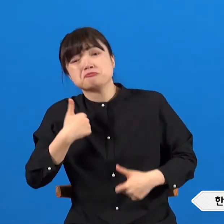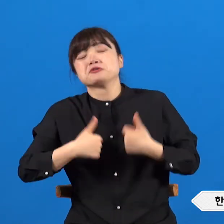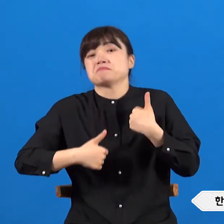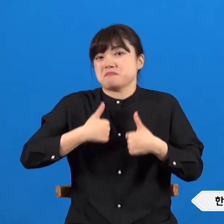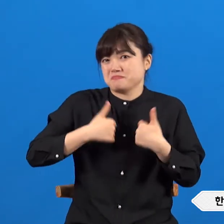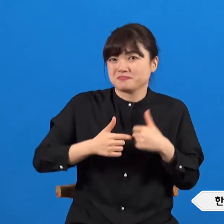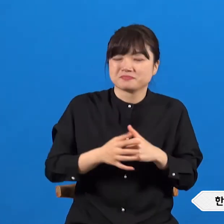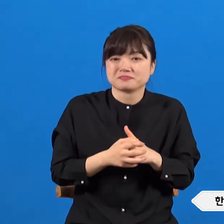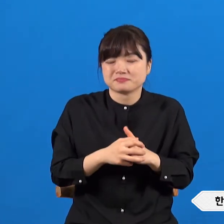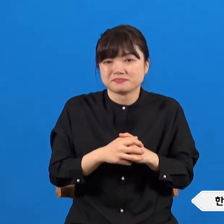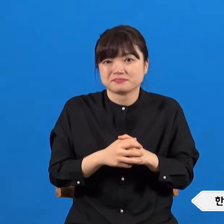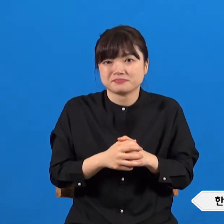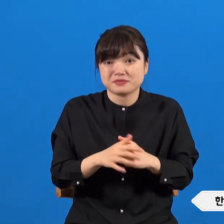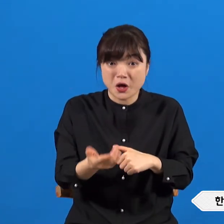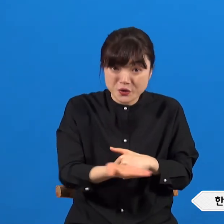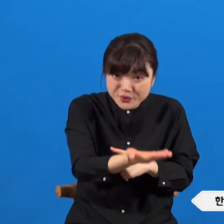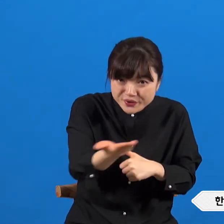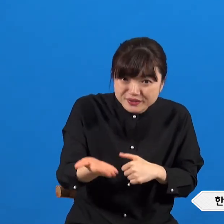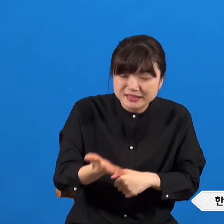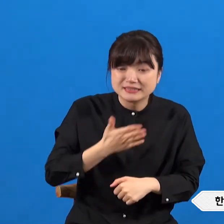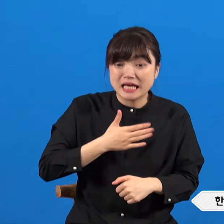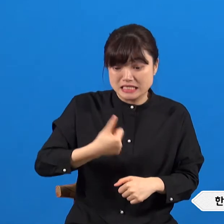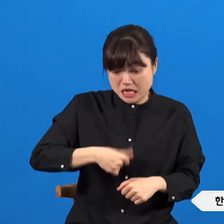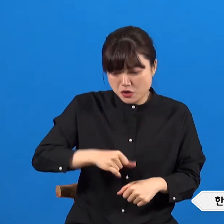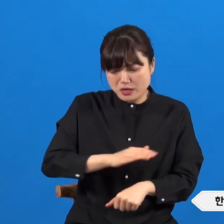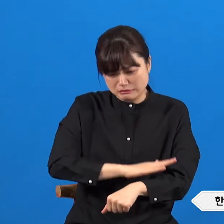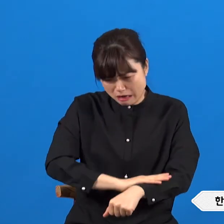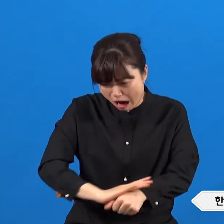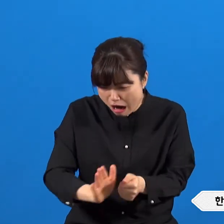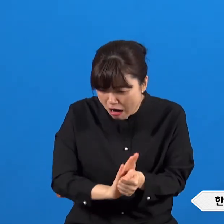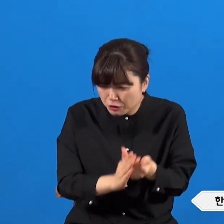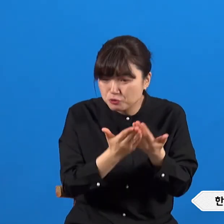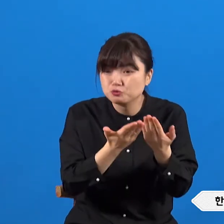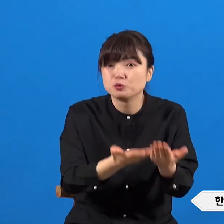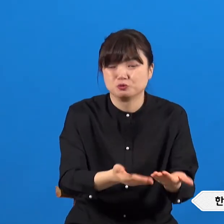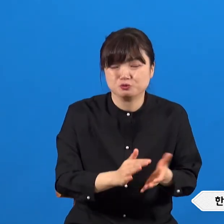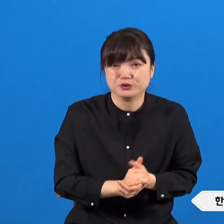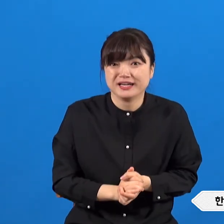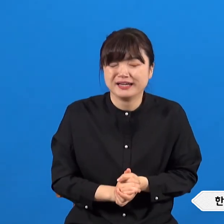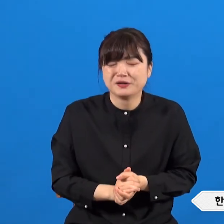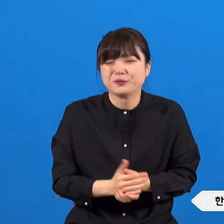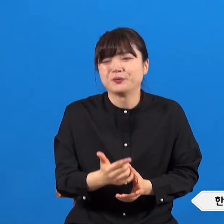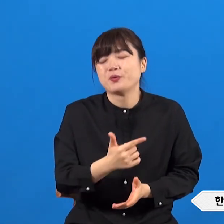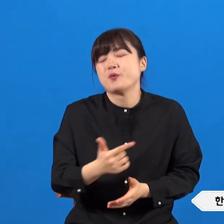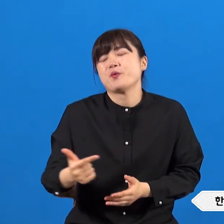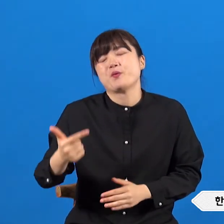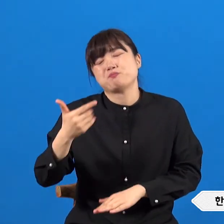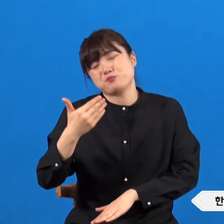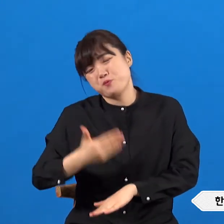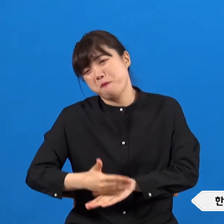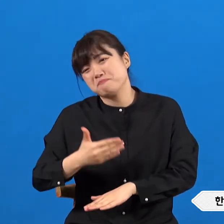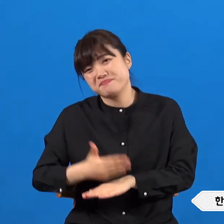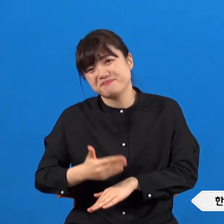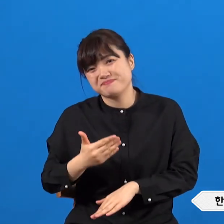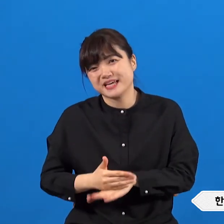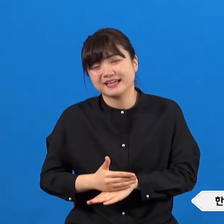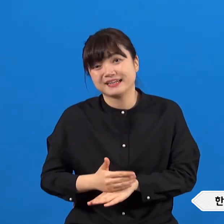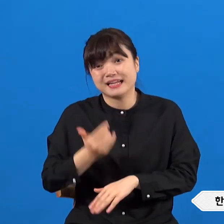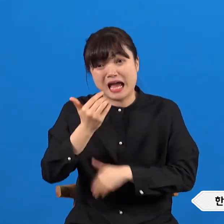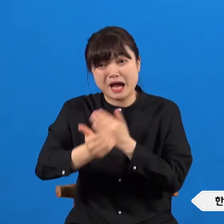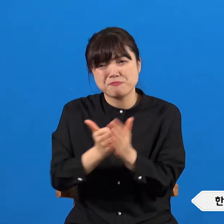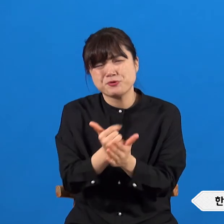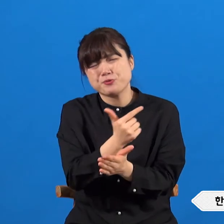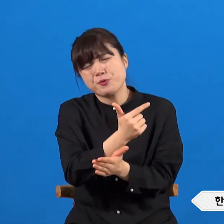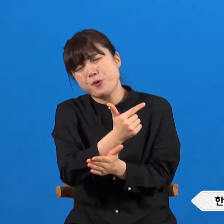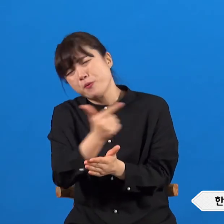기뻐하십니다. 너희들이 내 자녀에게 이렇게 잘 사랑으로 대해주니 정말 고맙다. 하나님은 말할 수